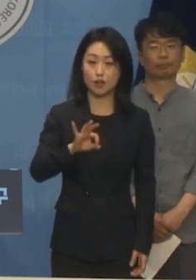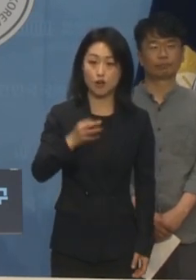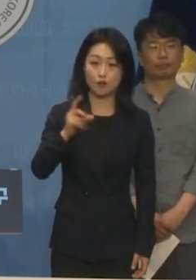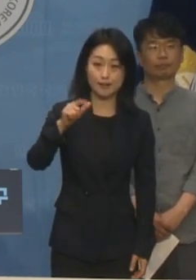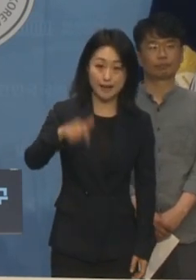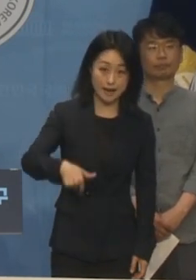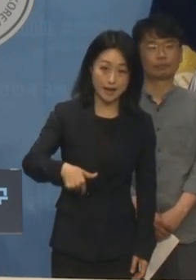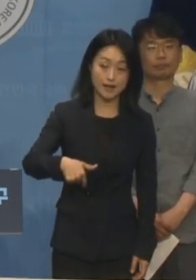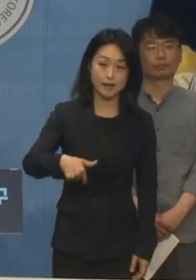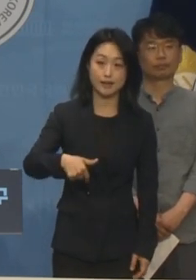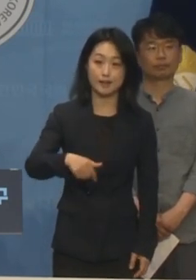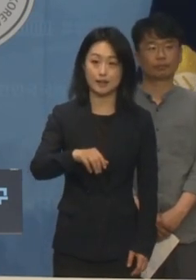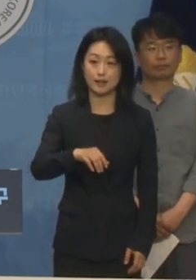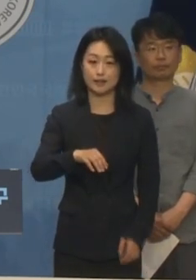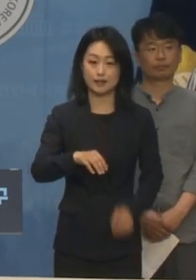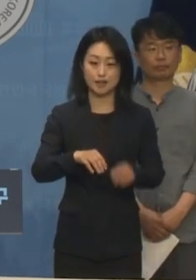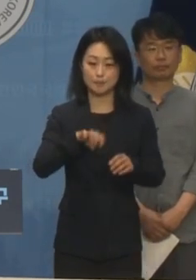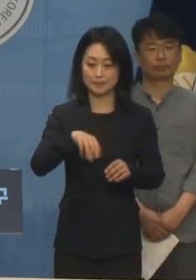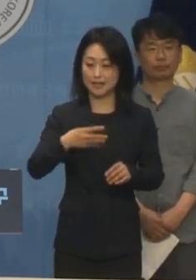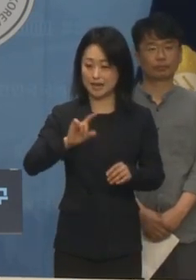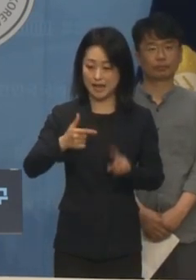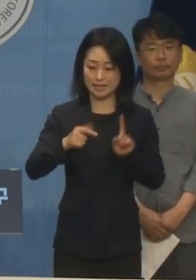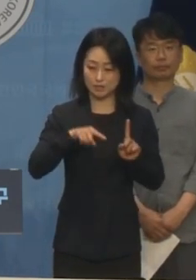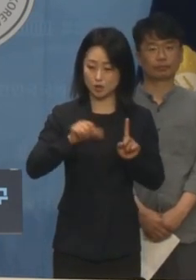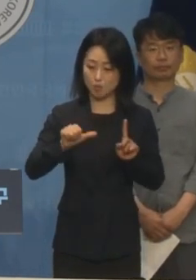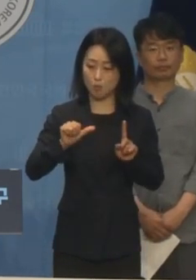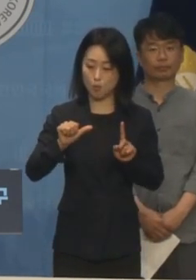권경락 플랜 1.5 활동가님,